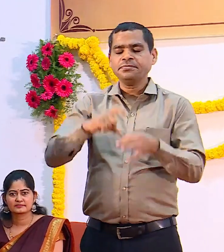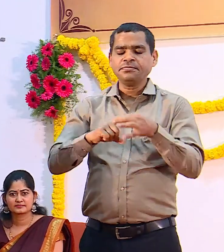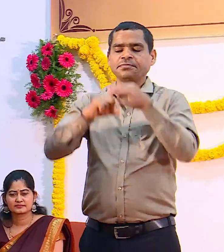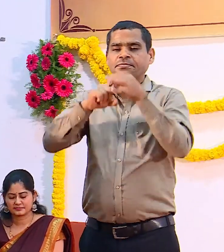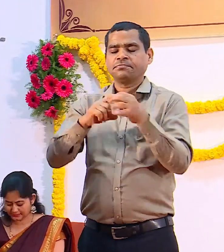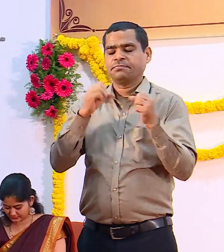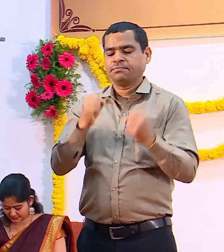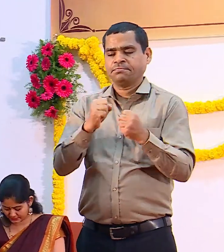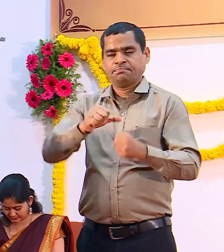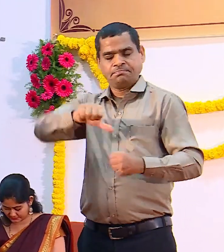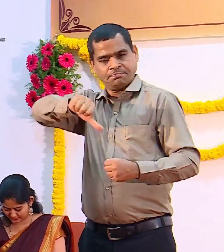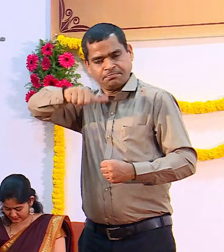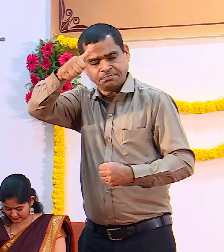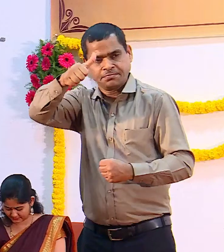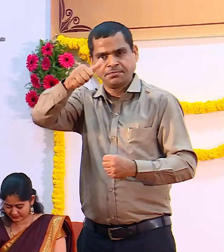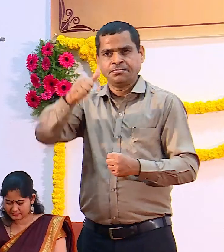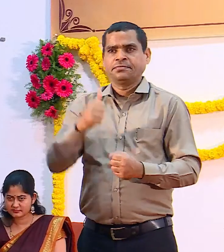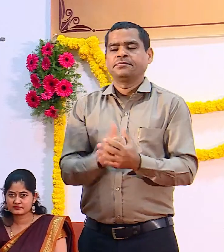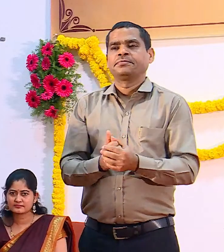is.